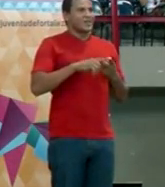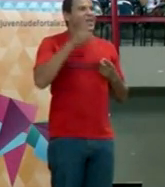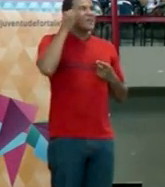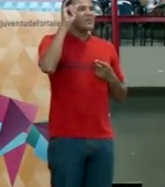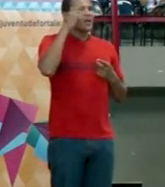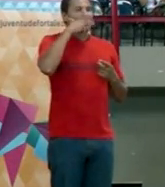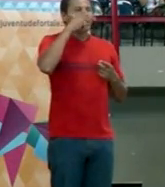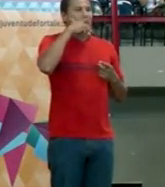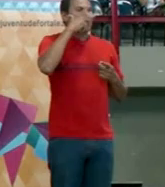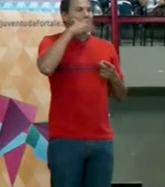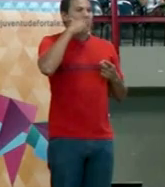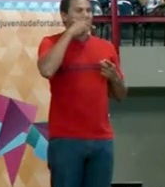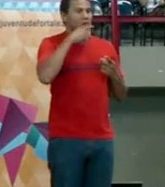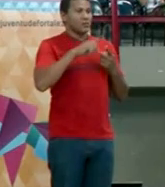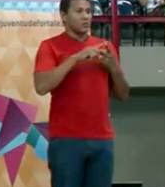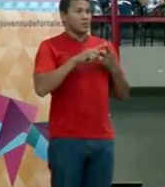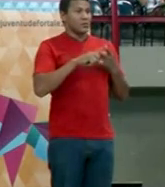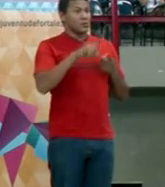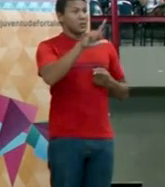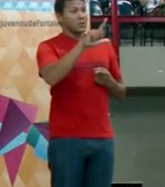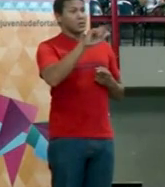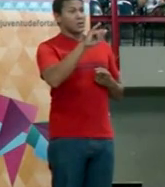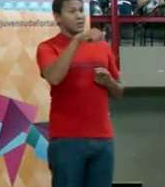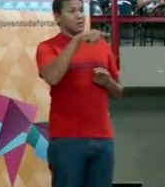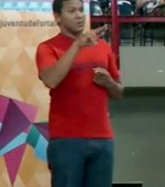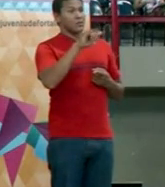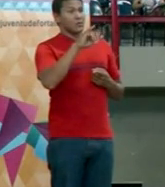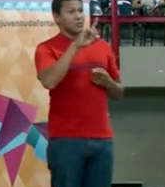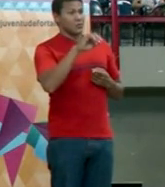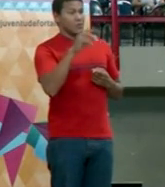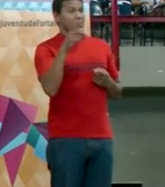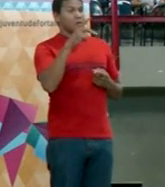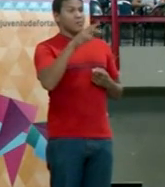mineral, coloquem líquido precioso,